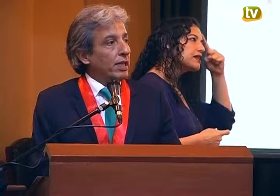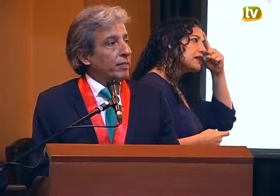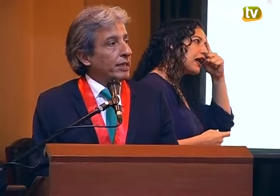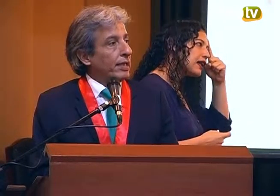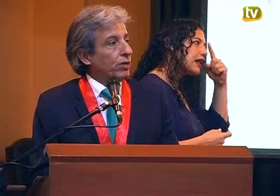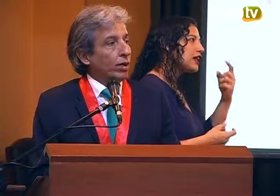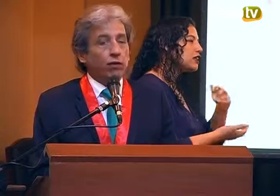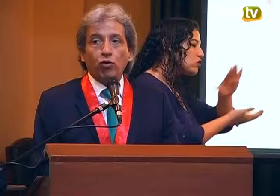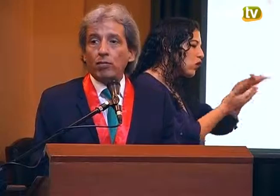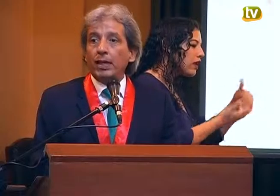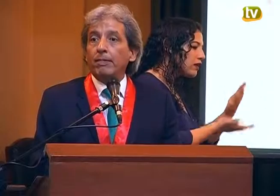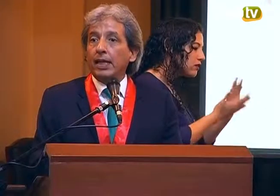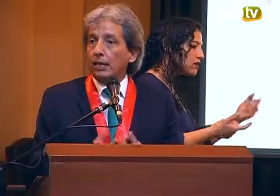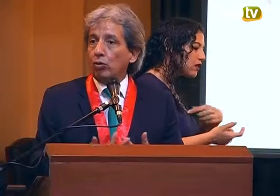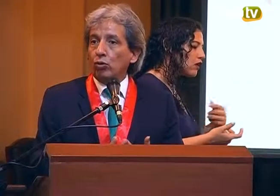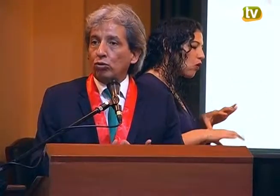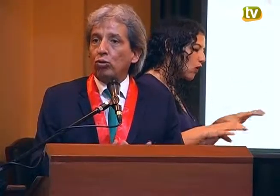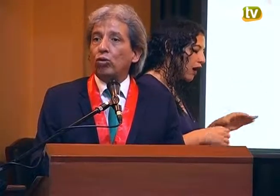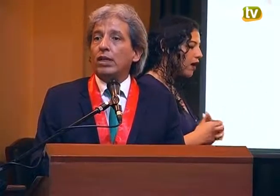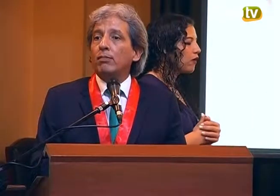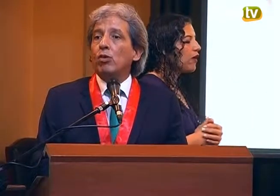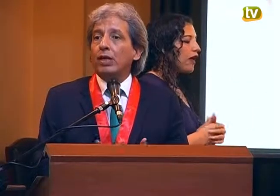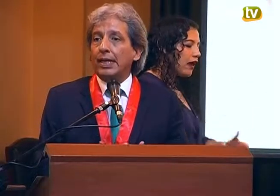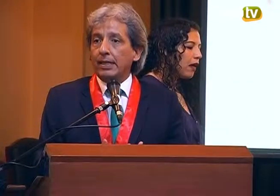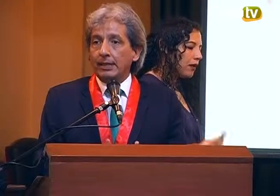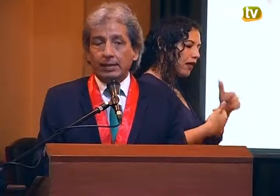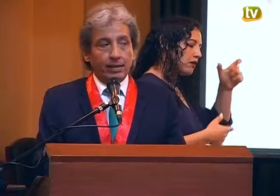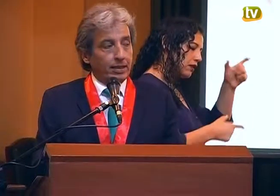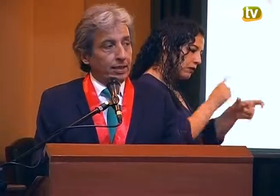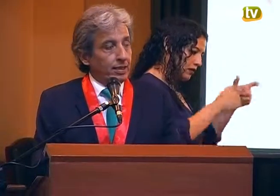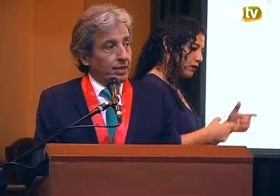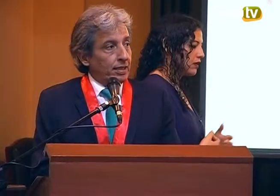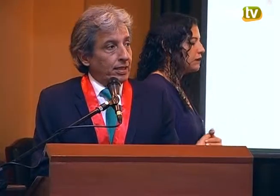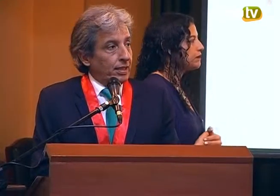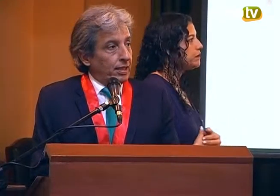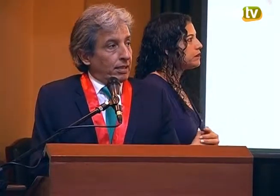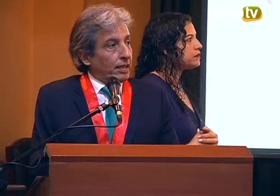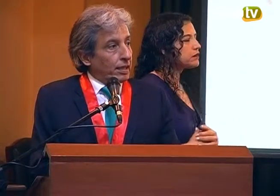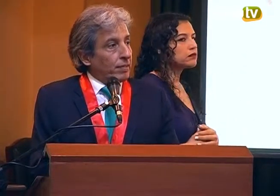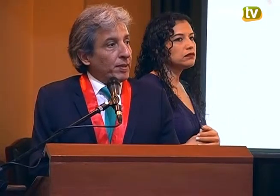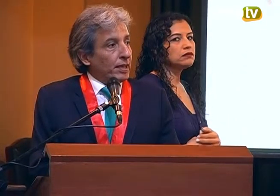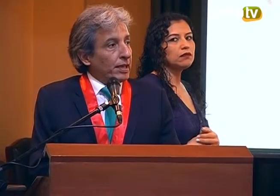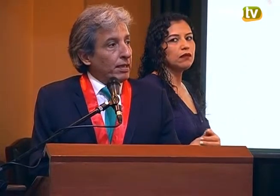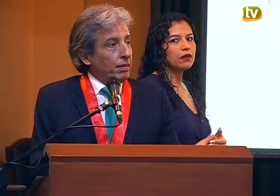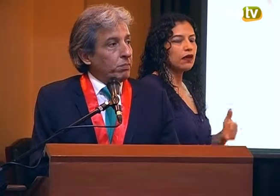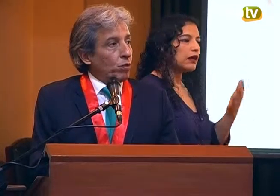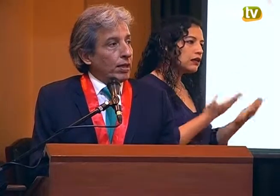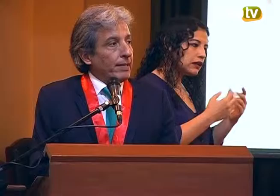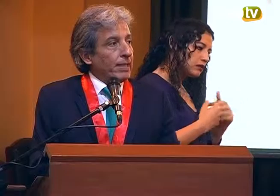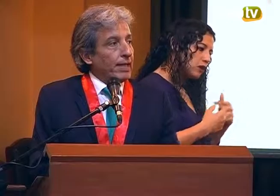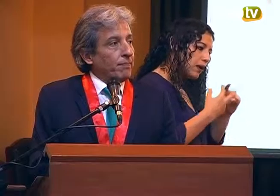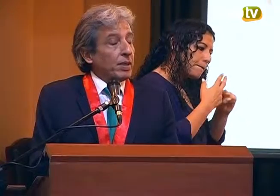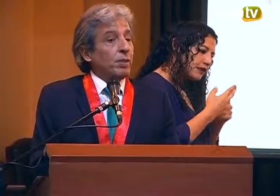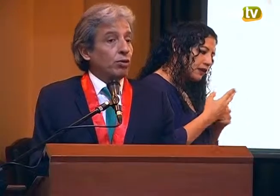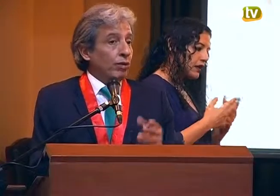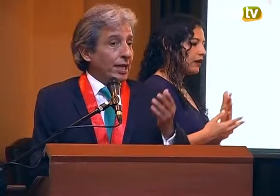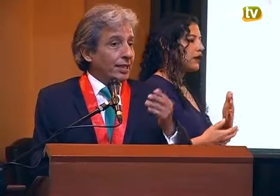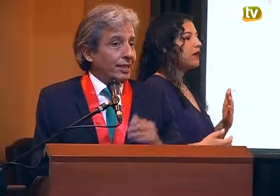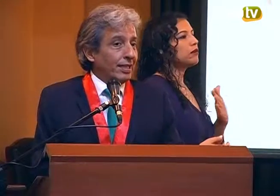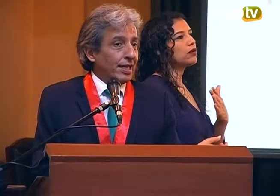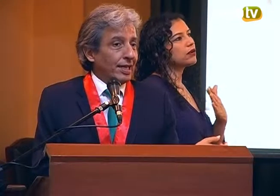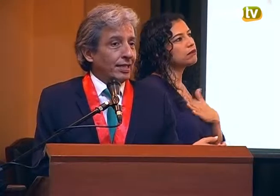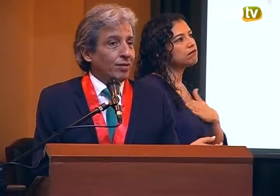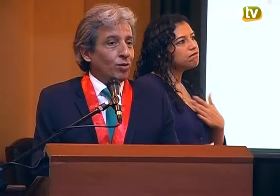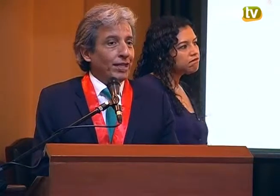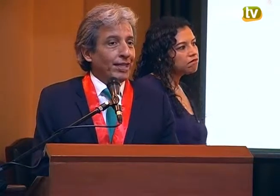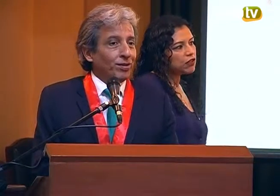sustenta finalmente, creo, que la forma de vida de todos. Todos tenemos creencias. Quizás empezaré por la vida personal